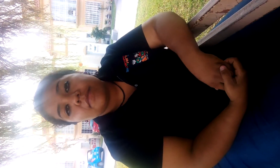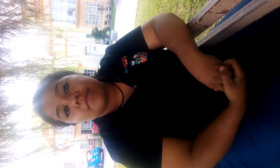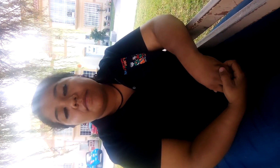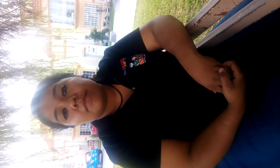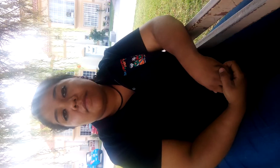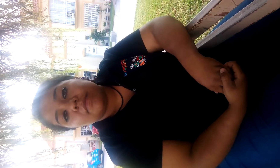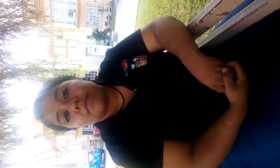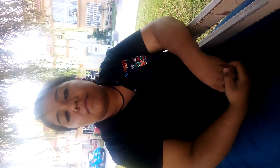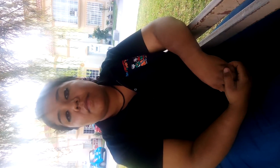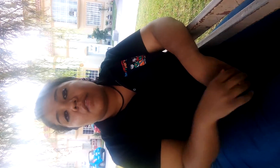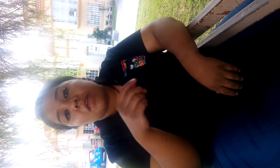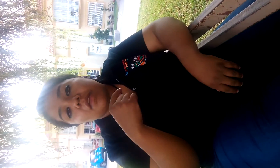Compraremos muchos cojines para Luis,